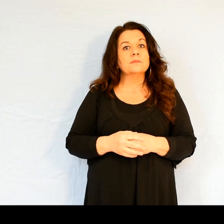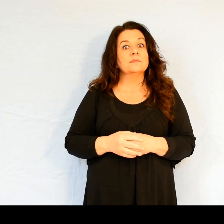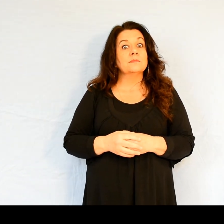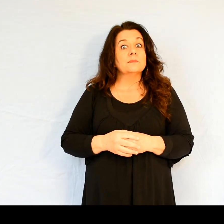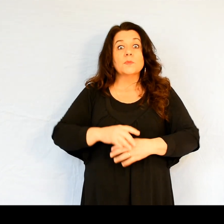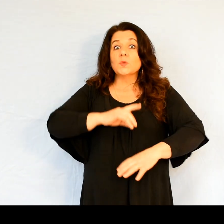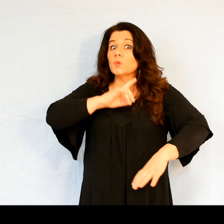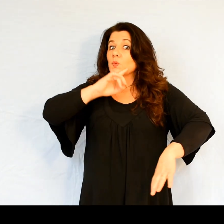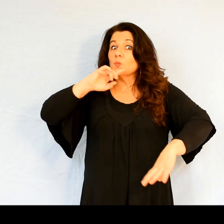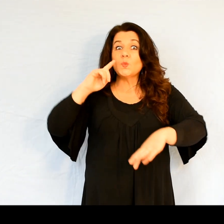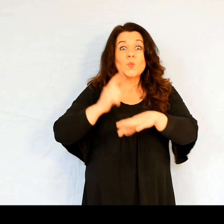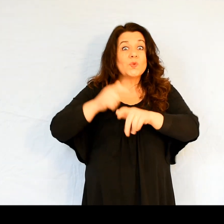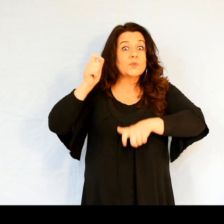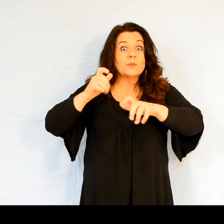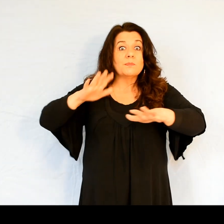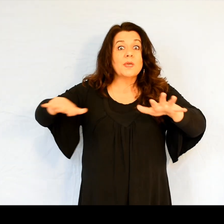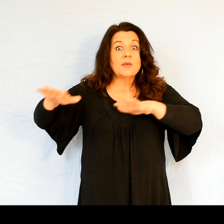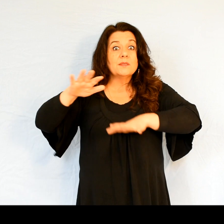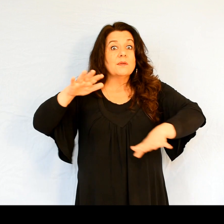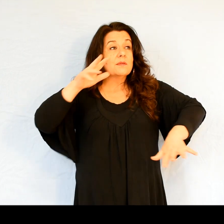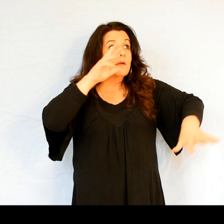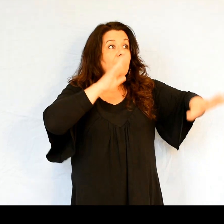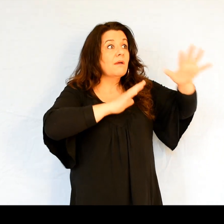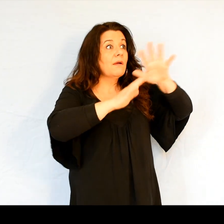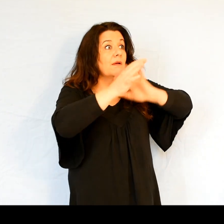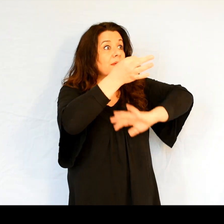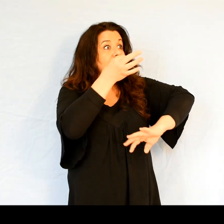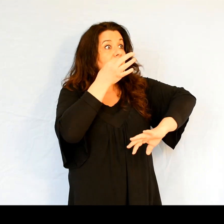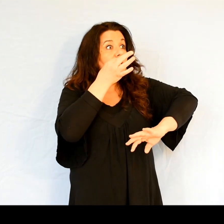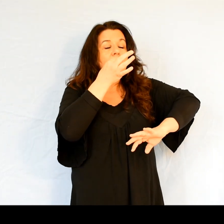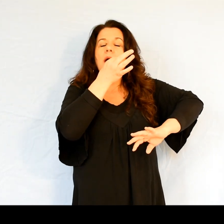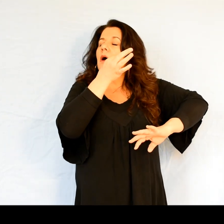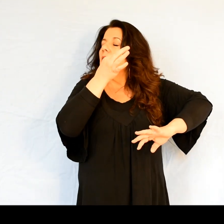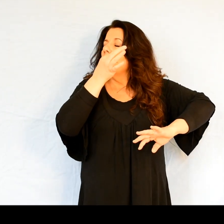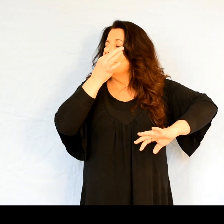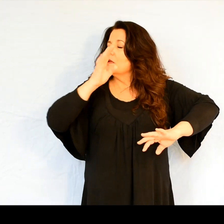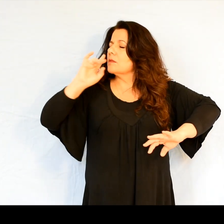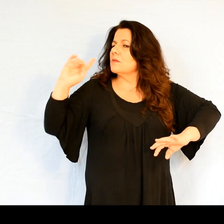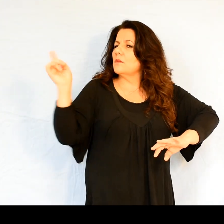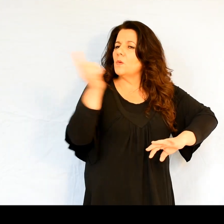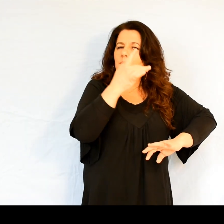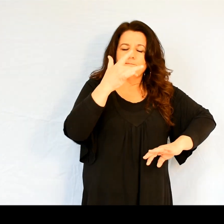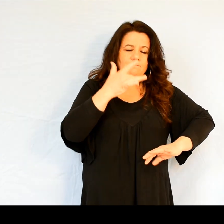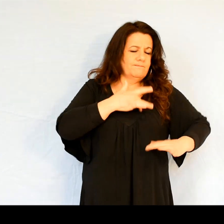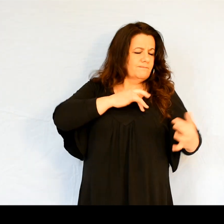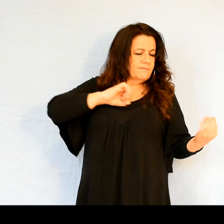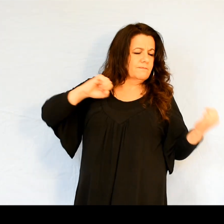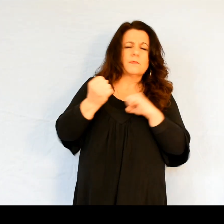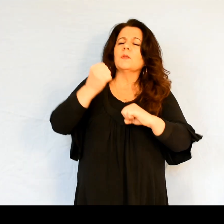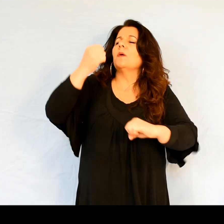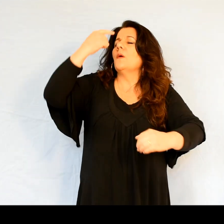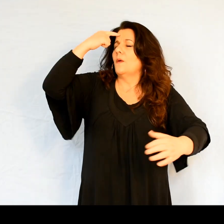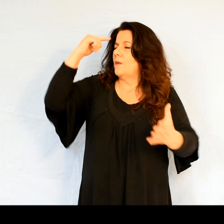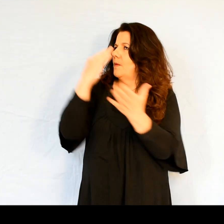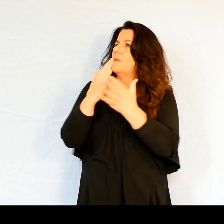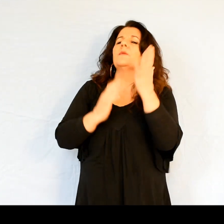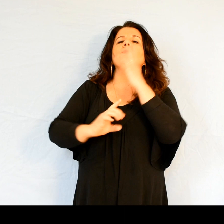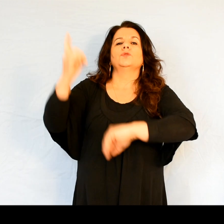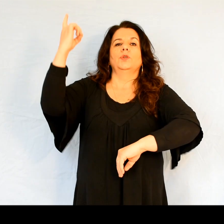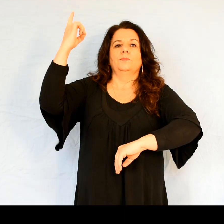Aussitôt, les gens de Ninive crurent en Dieu. Ils annoncèrent un jeûne, et tous, du